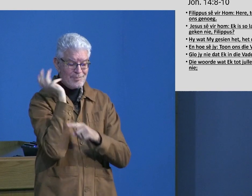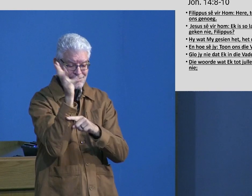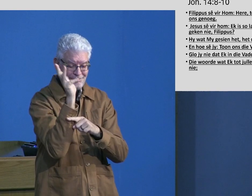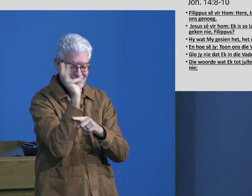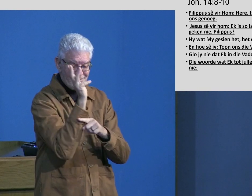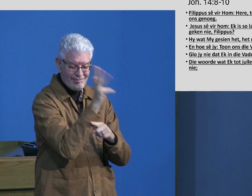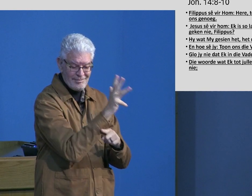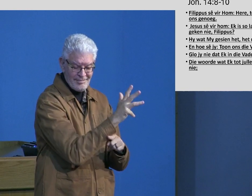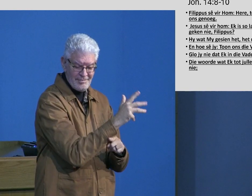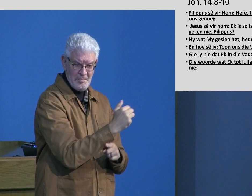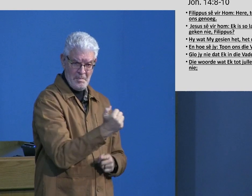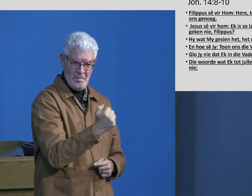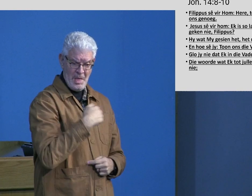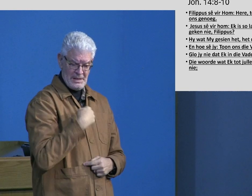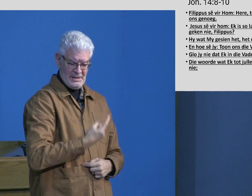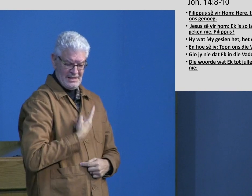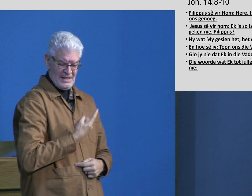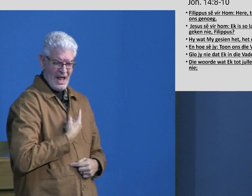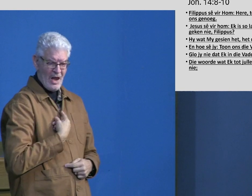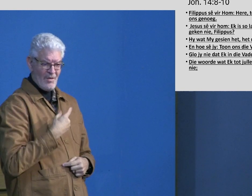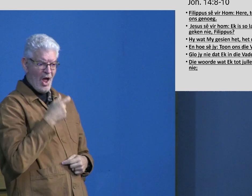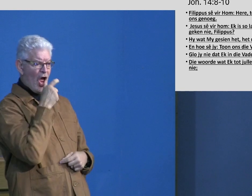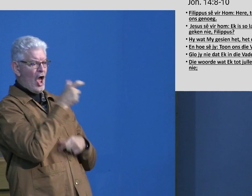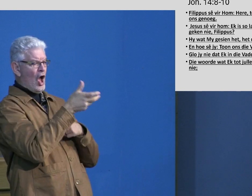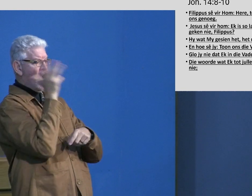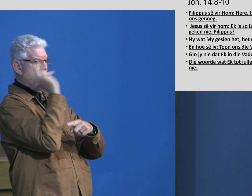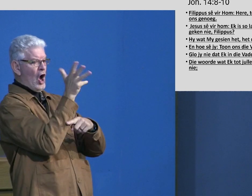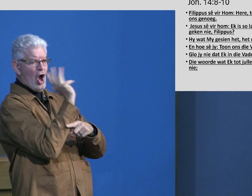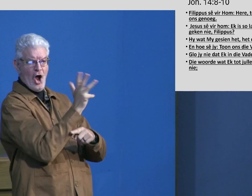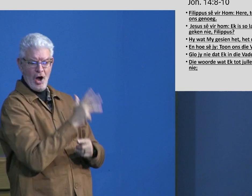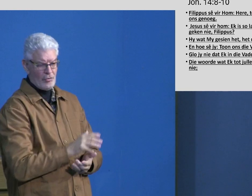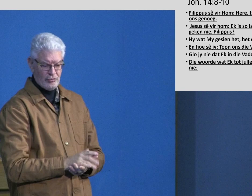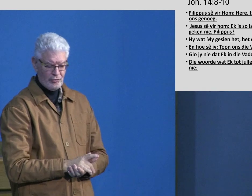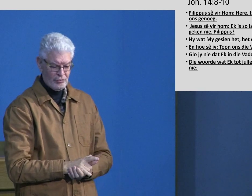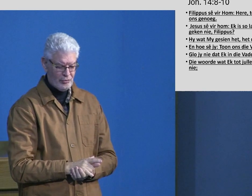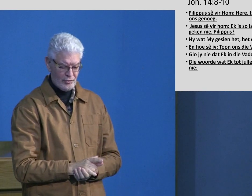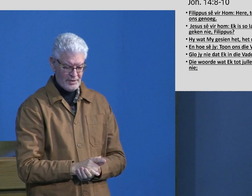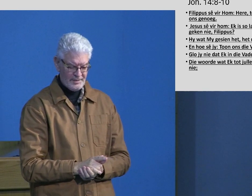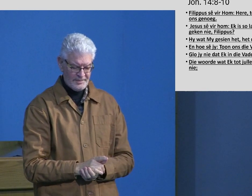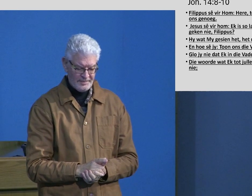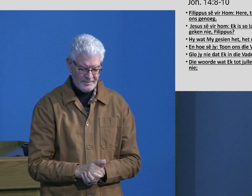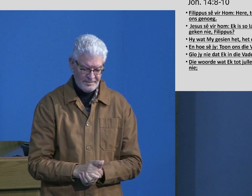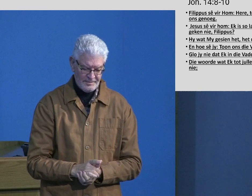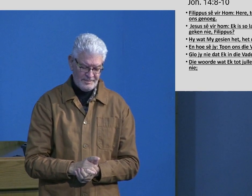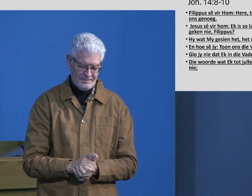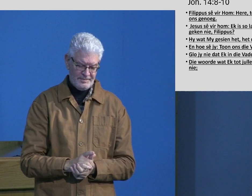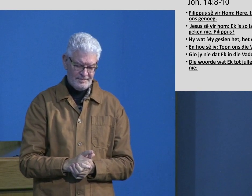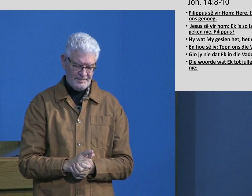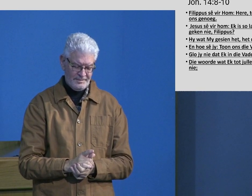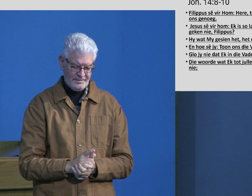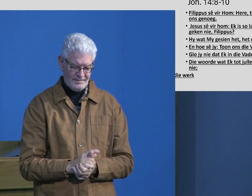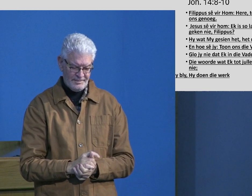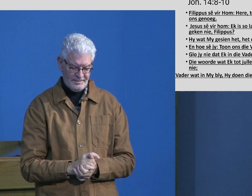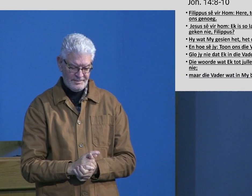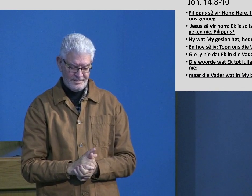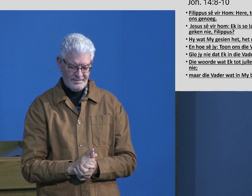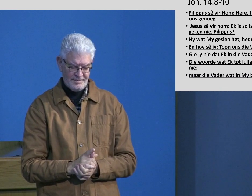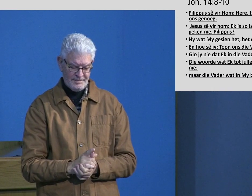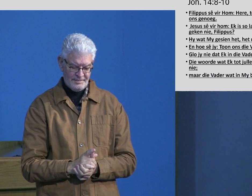Die woorde wat ek tot julle gespreek het, is nie alles wat uit my uitkom nie.